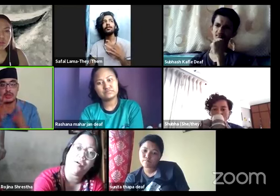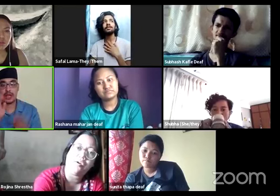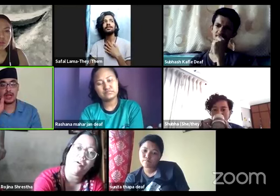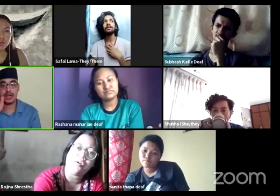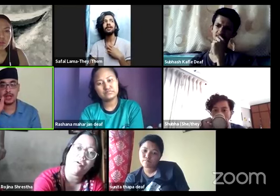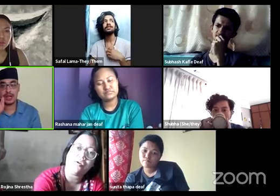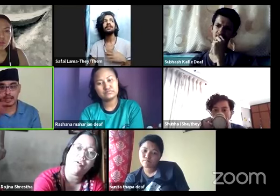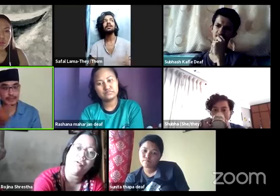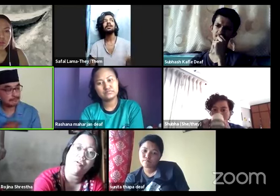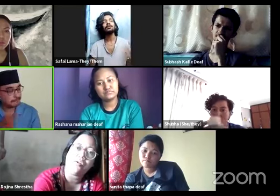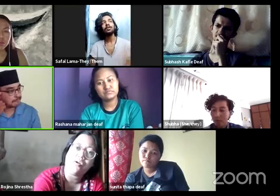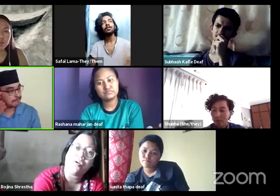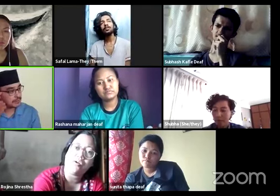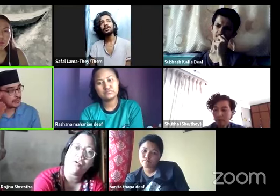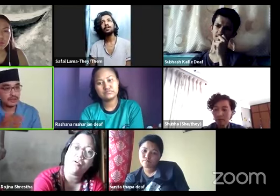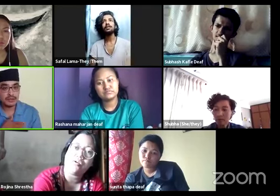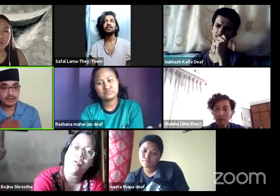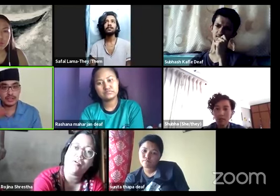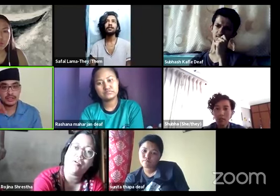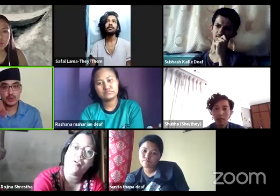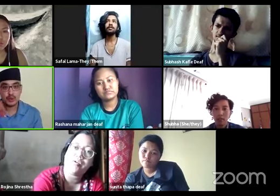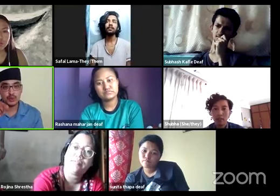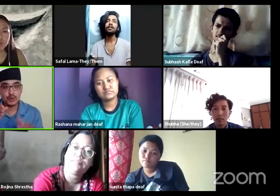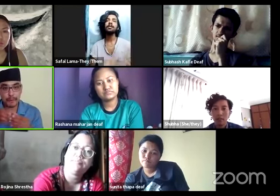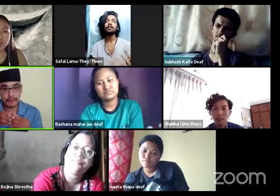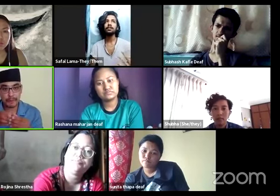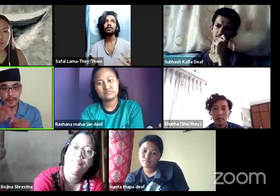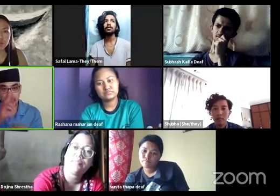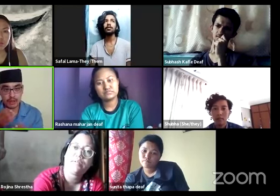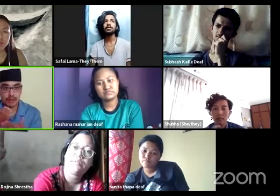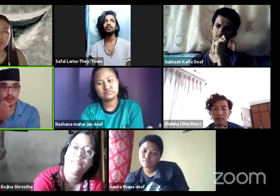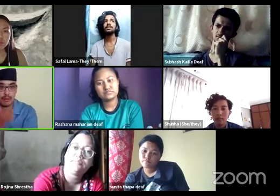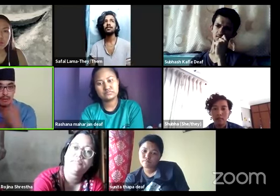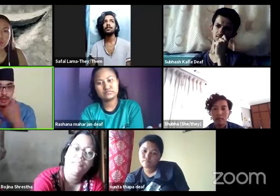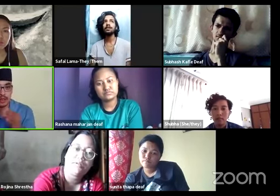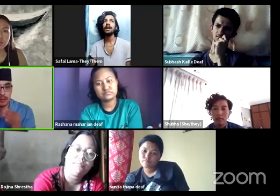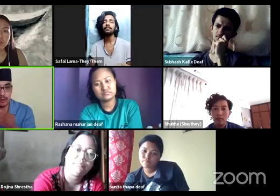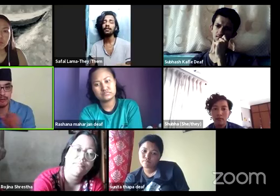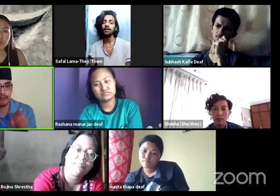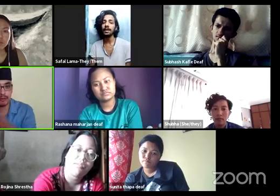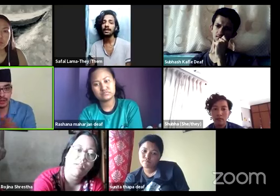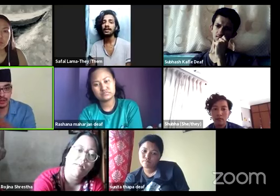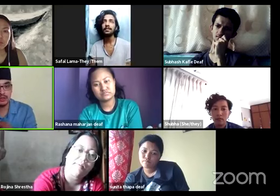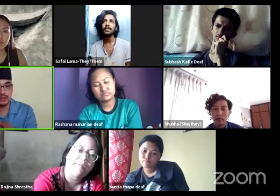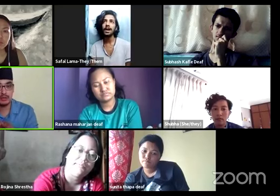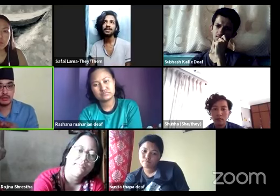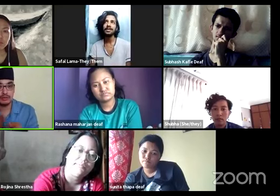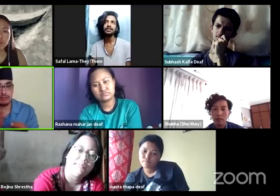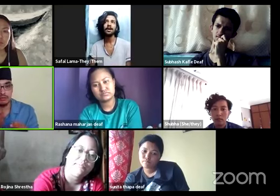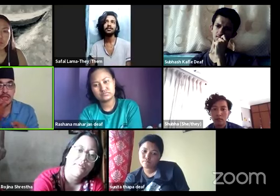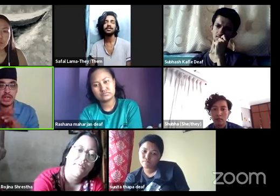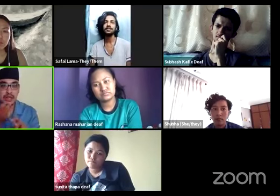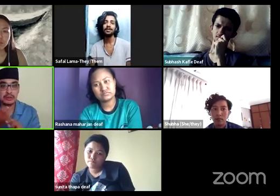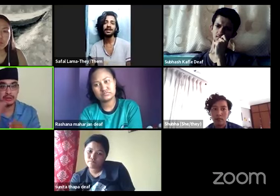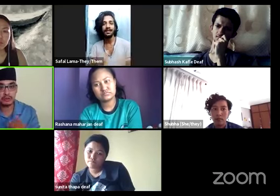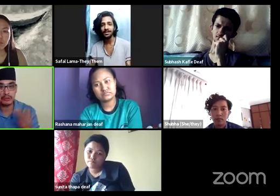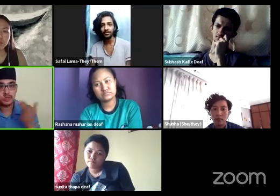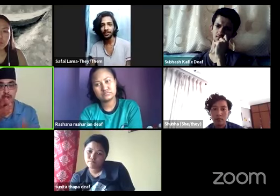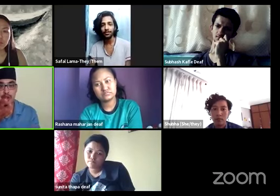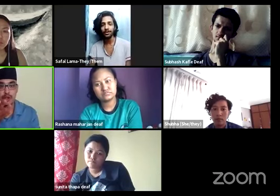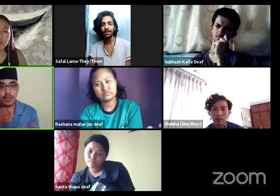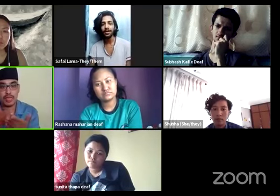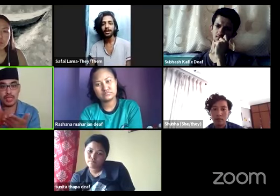भयो भनेपछि चाहिँ मलाई चाहिँ क्वेयर कम्युनिटी र डिसेबल कम्युनिटीमा पनि इभन क्वेयर पर्सन विथ डिसेबिलिटी आइडेन्टिफाई गर्नेलाई चाहिँ एकदम बायसनेस भएको जस्तो मलाई